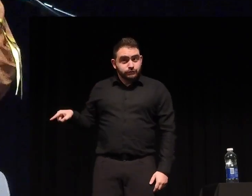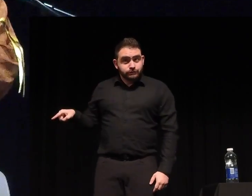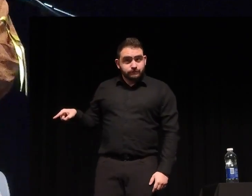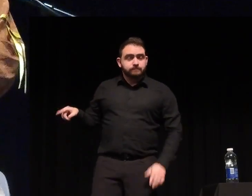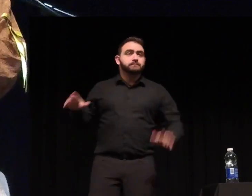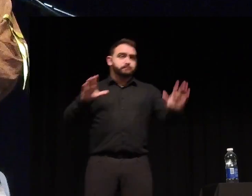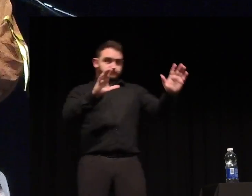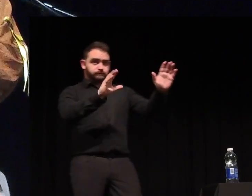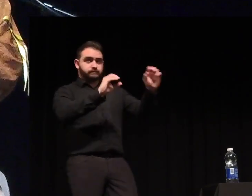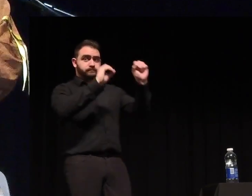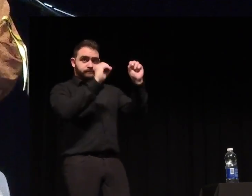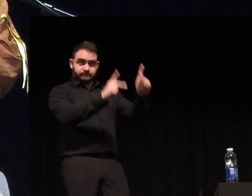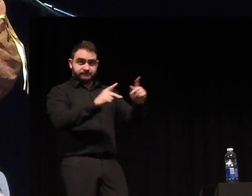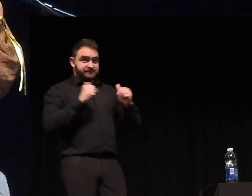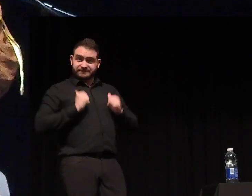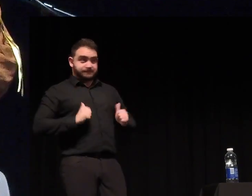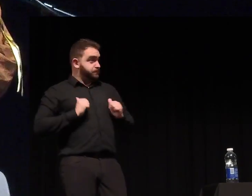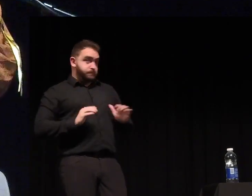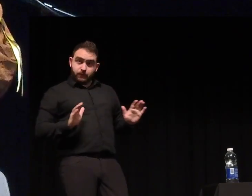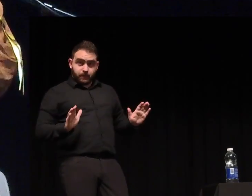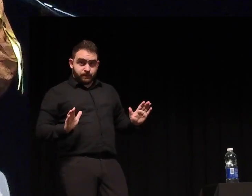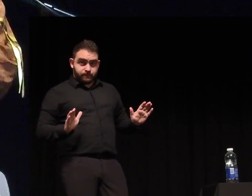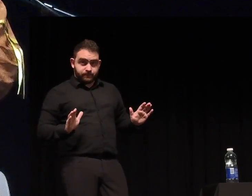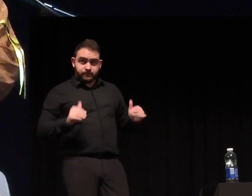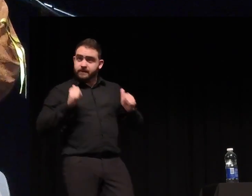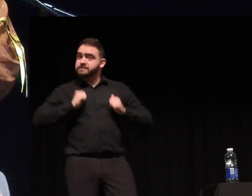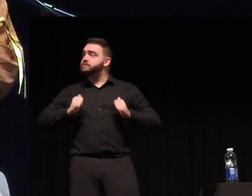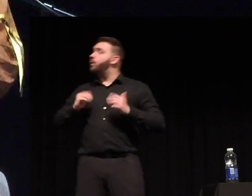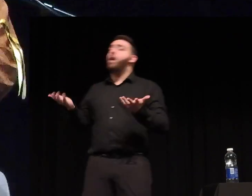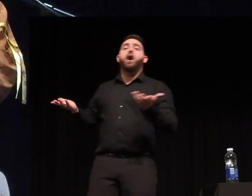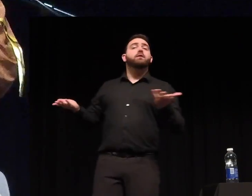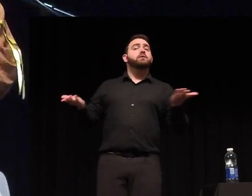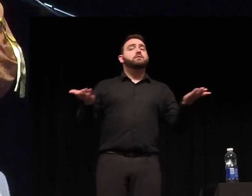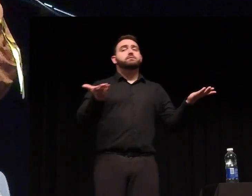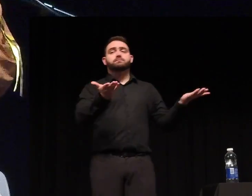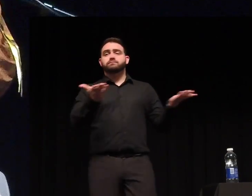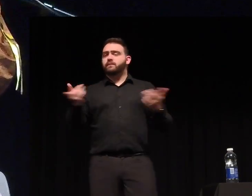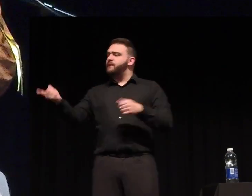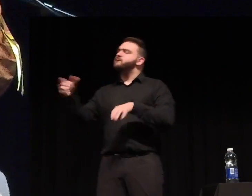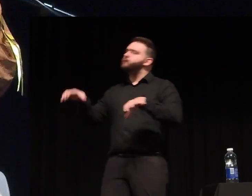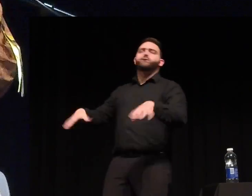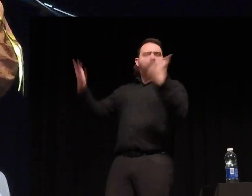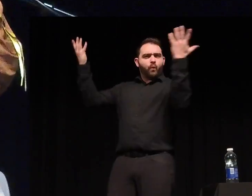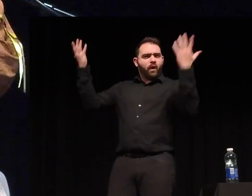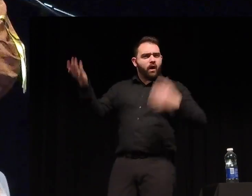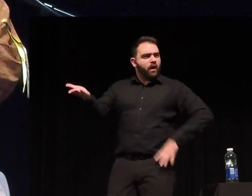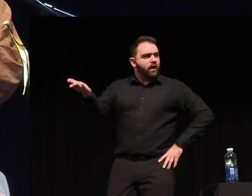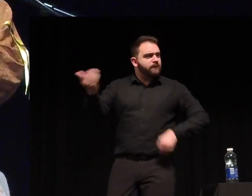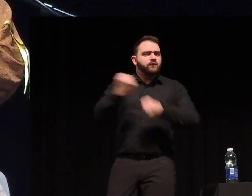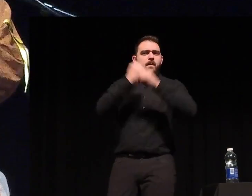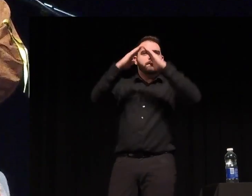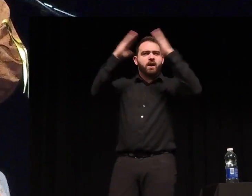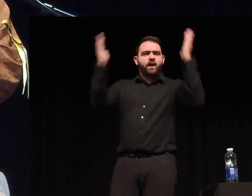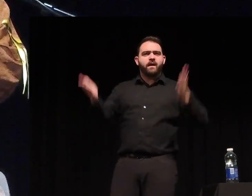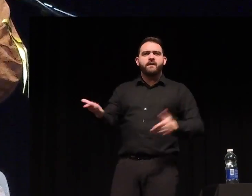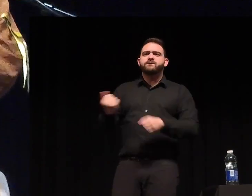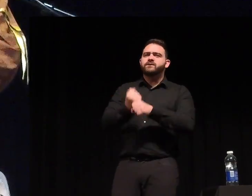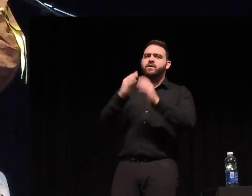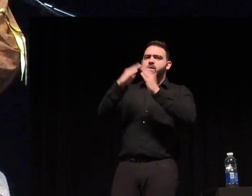laissais pas, il n'y a personne qui va l'essayer. Si tu construisais une maison, est-ce que tu crois que quelqu'un rentrerait à l'intérieur si toi, tu ne voulais pas